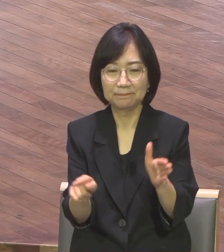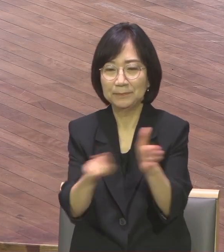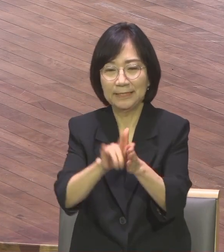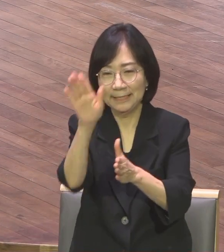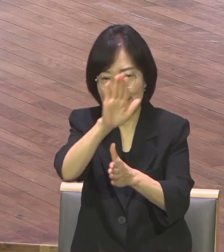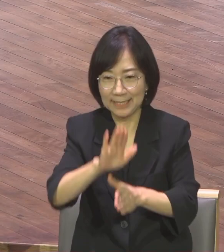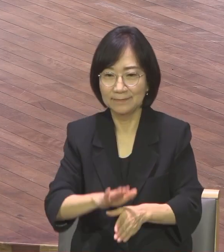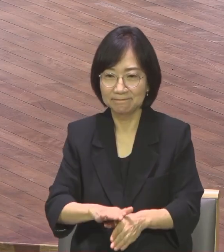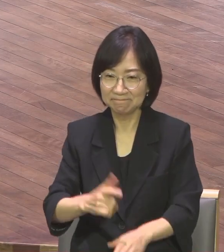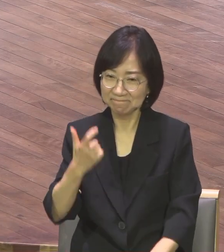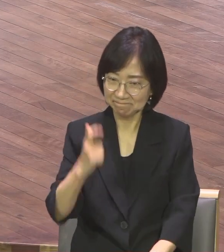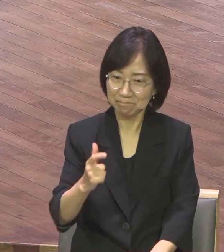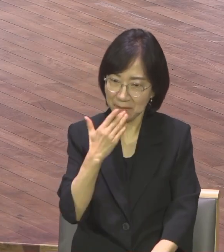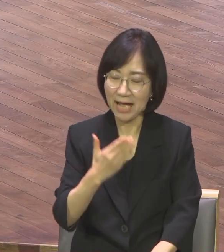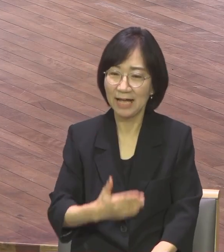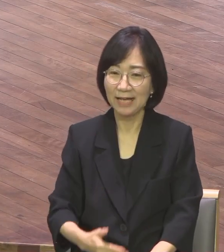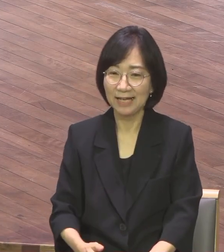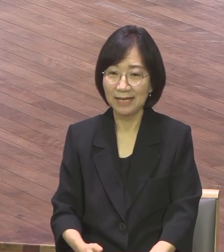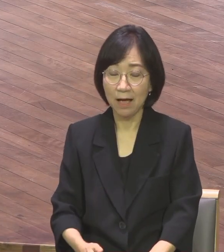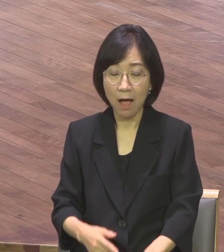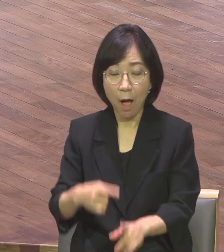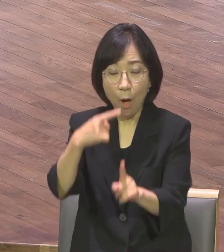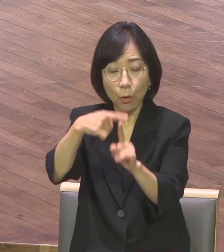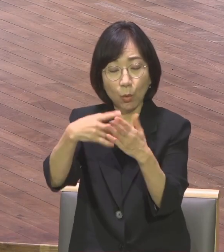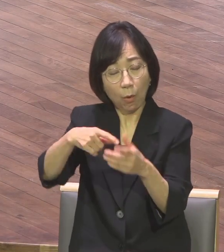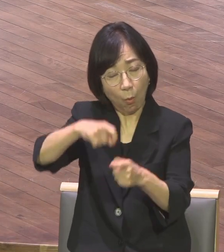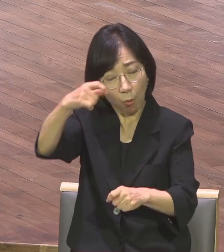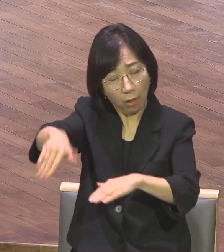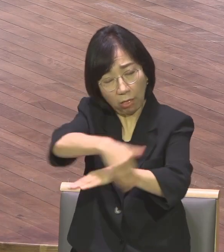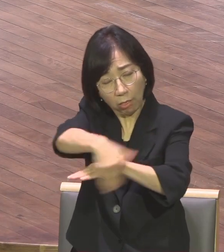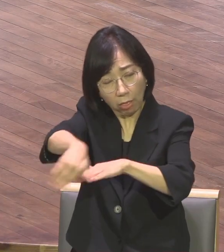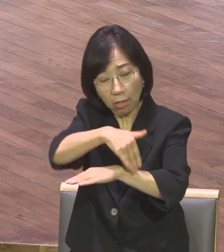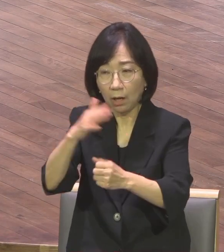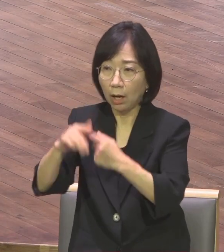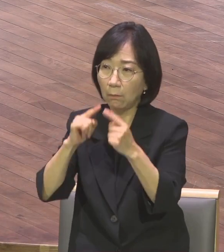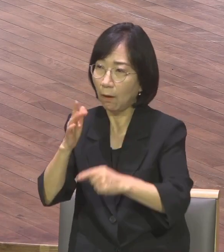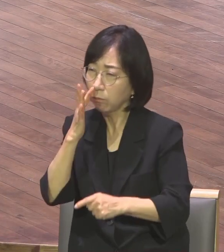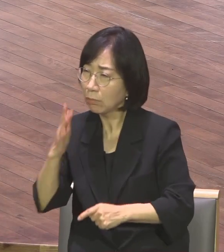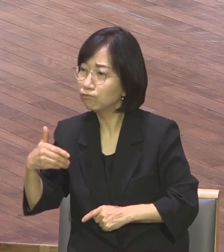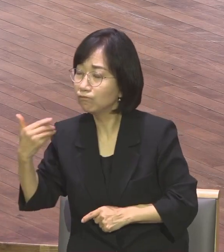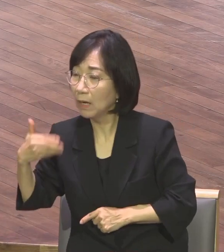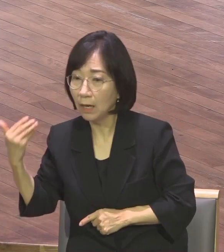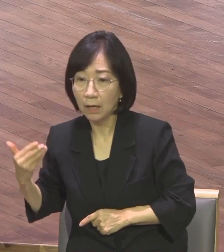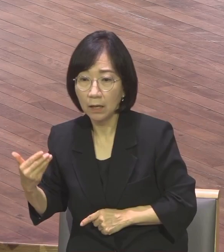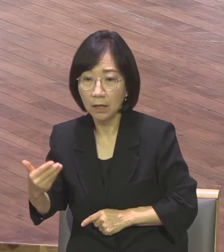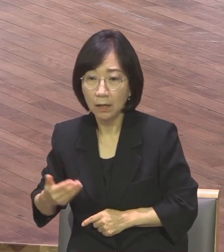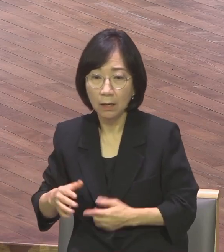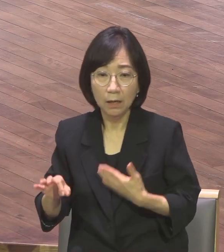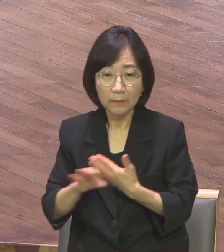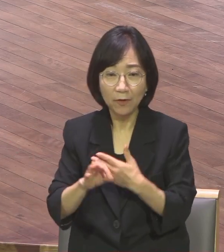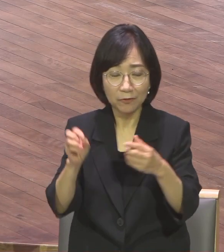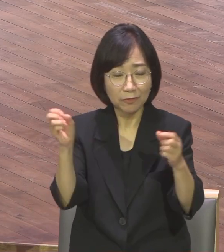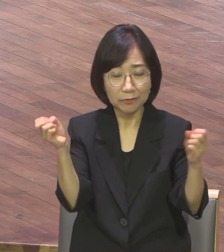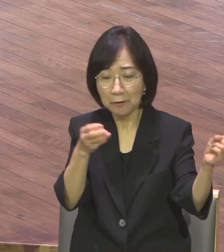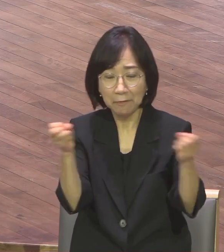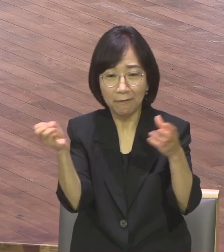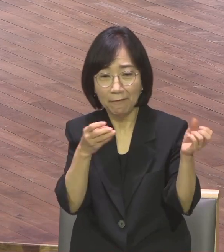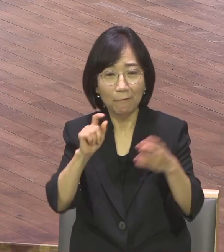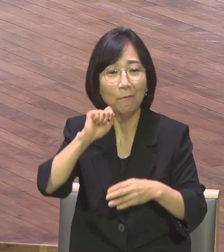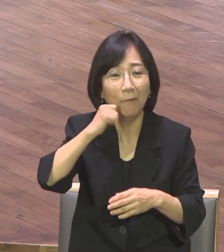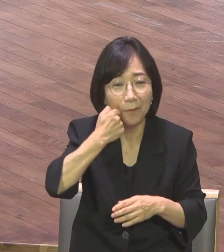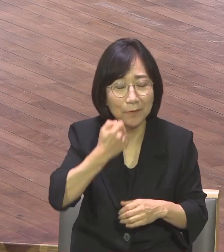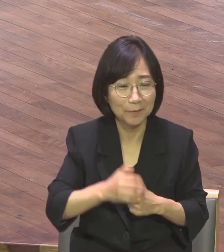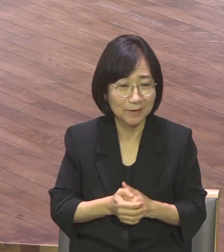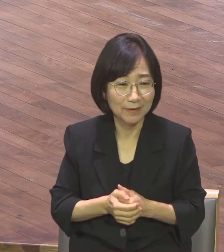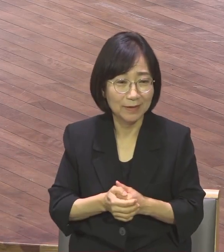내면에 말씀이 없어요. 하나님의 말씀이. 말씀이 없으니까 뭐가 안 됩니까? 영적 포럼이 안 됩니다. 속에